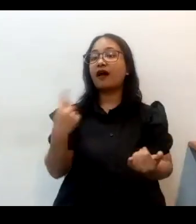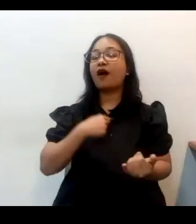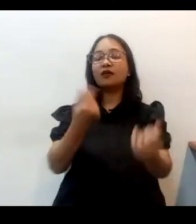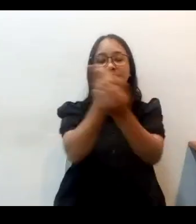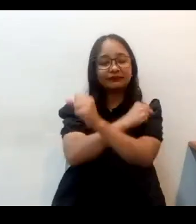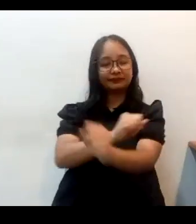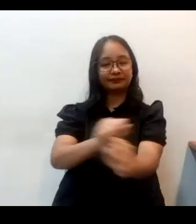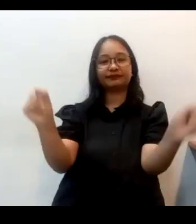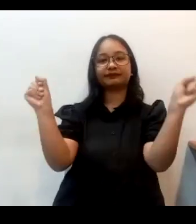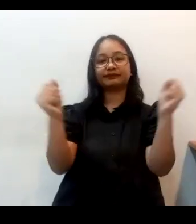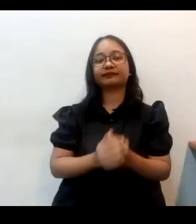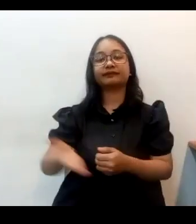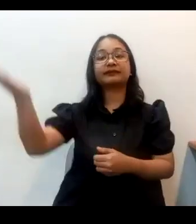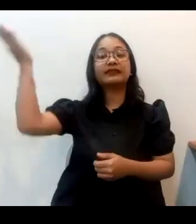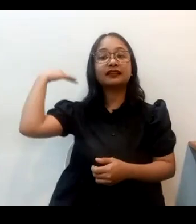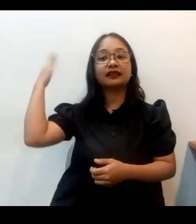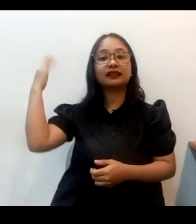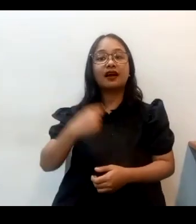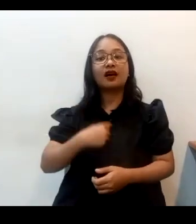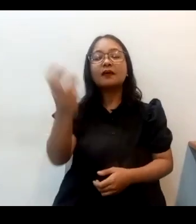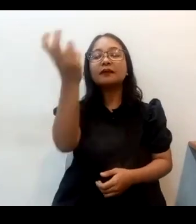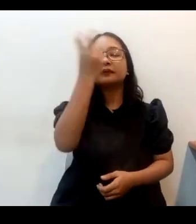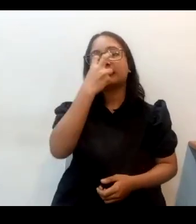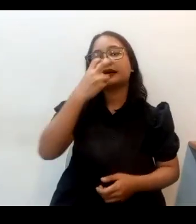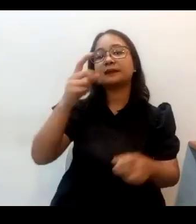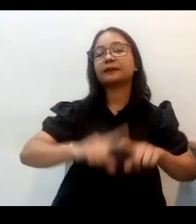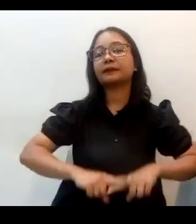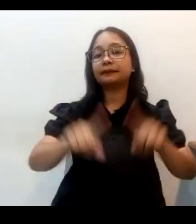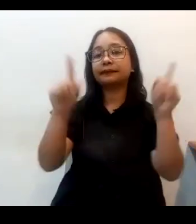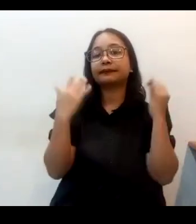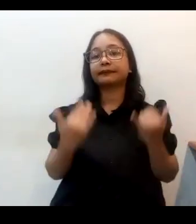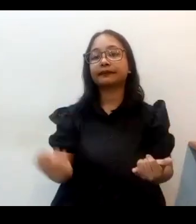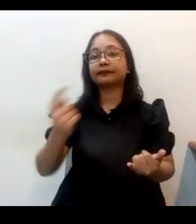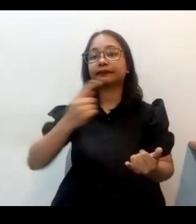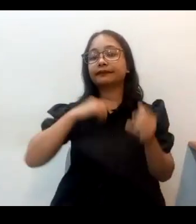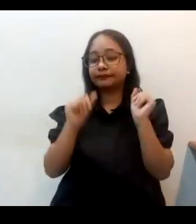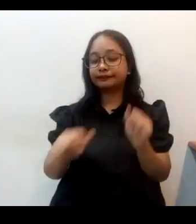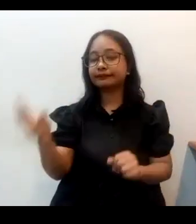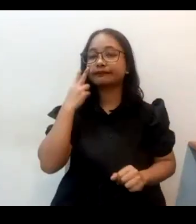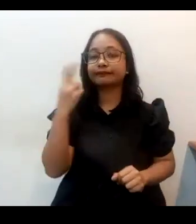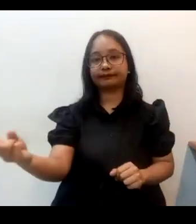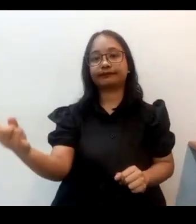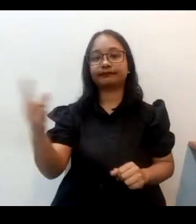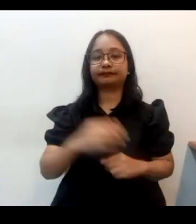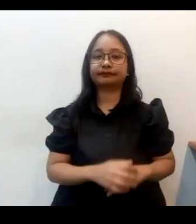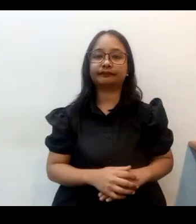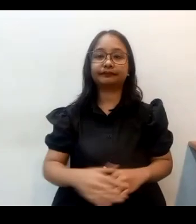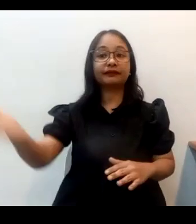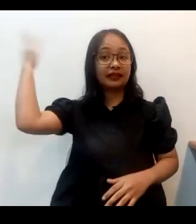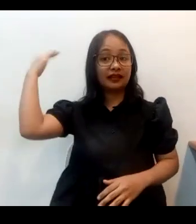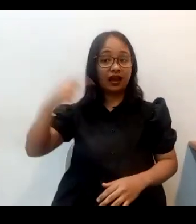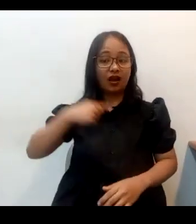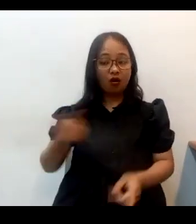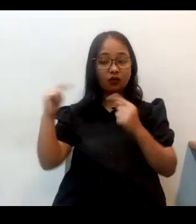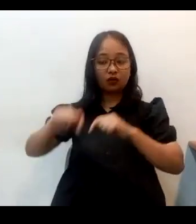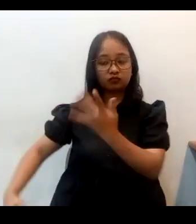Once I was blind, but now I can see. Dati akong bulag, ngunit nakakakita na ako. Once I was supposed to go to heaven, but now